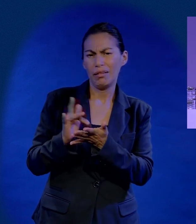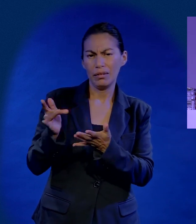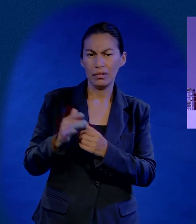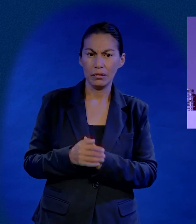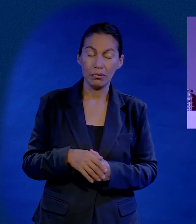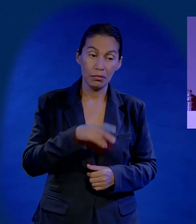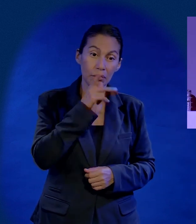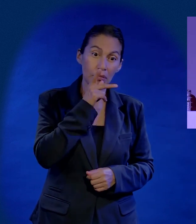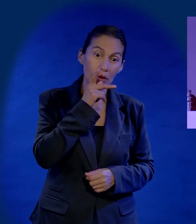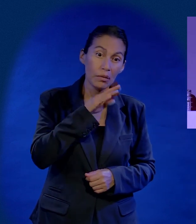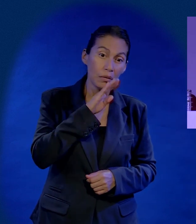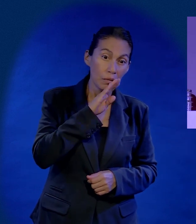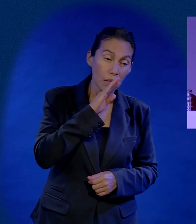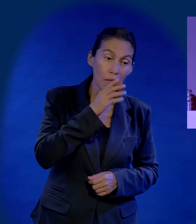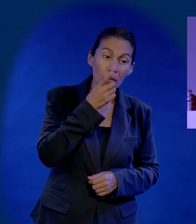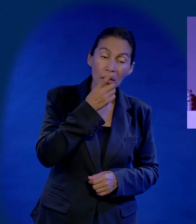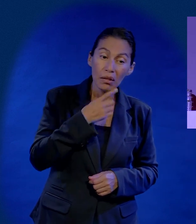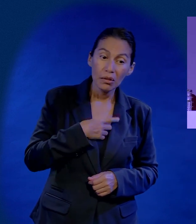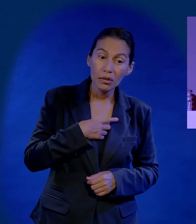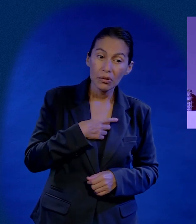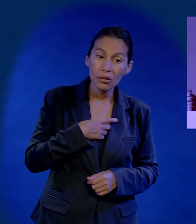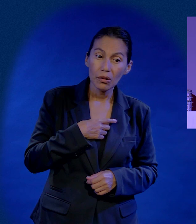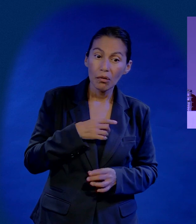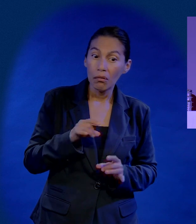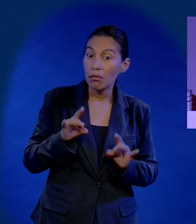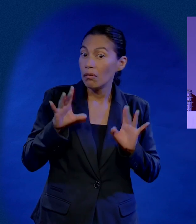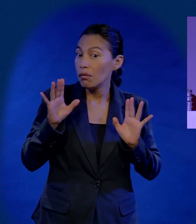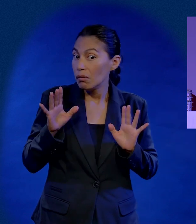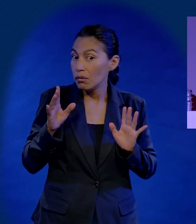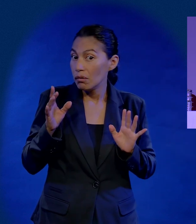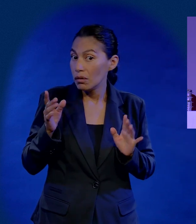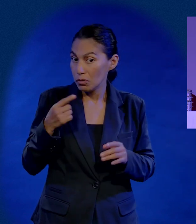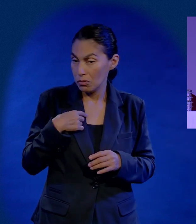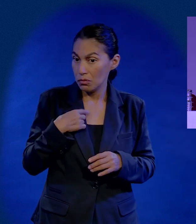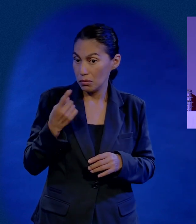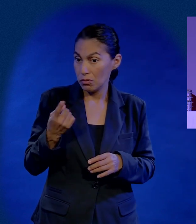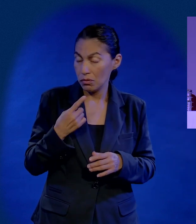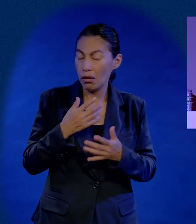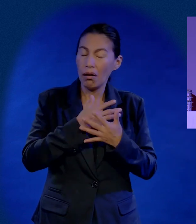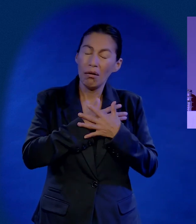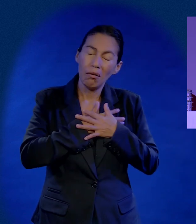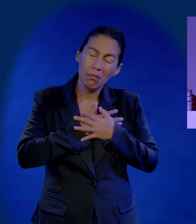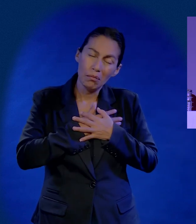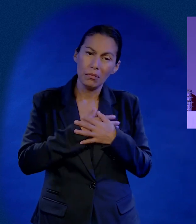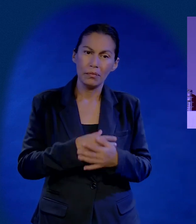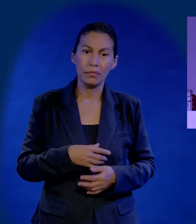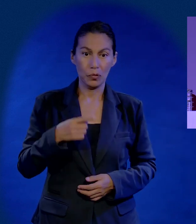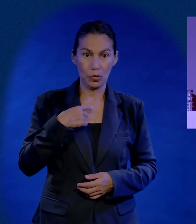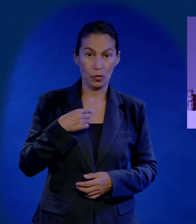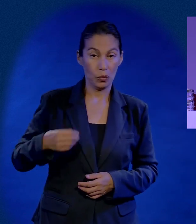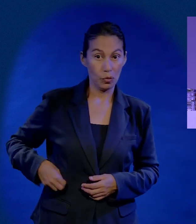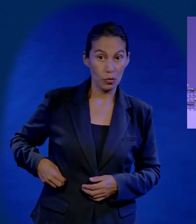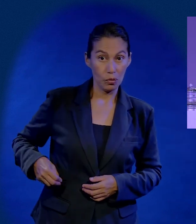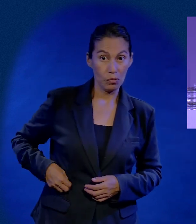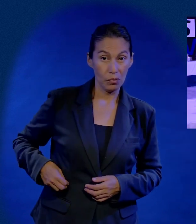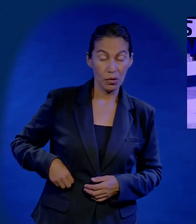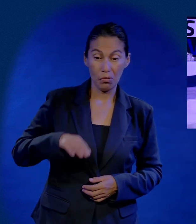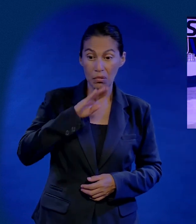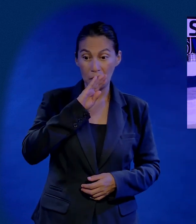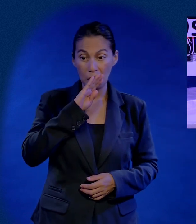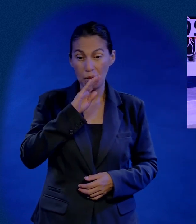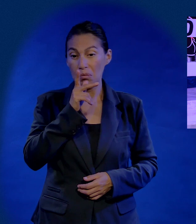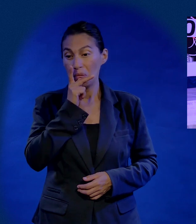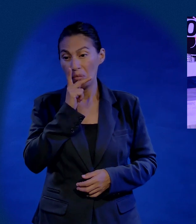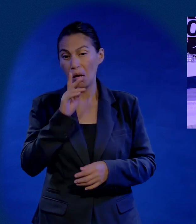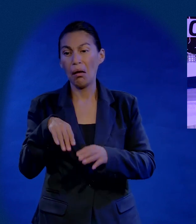Tampoco tenía miedo de defraudar a mis papás, porque ellos me habían dejado claro que pasara lo que pasara, siempre me amarían. Así que